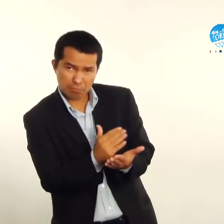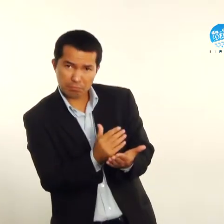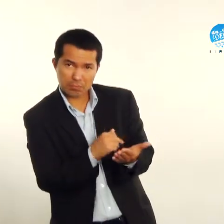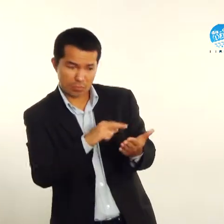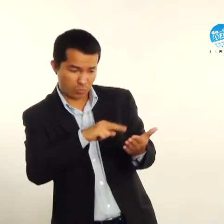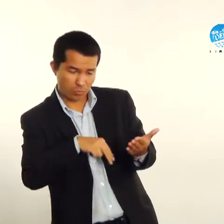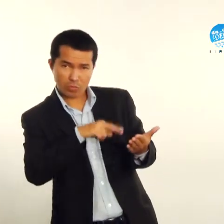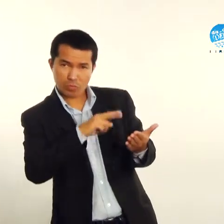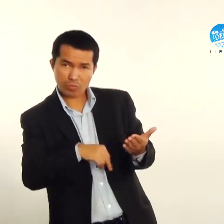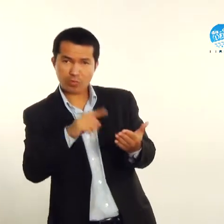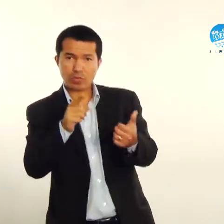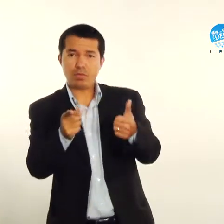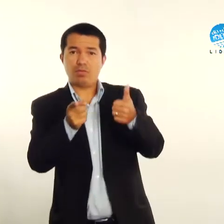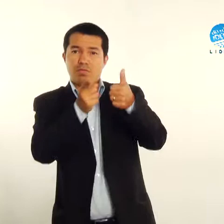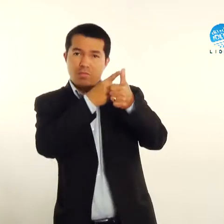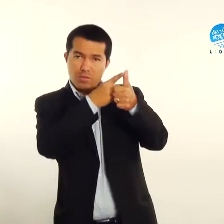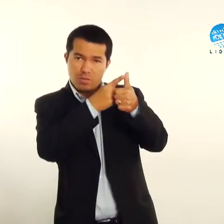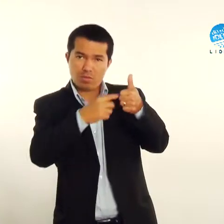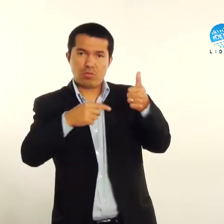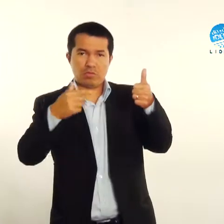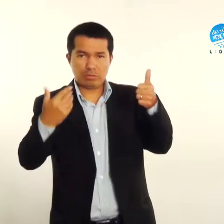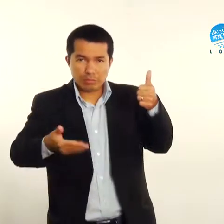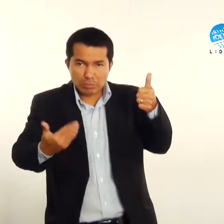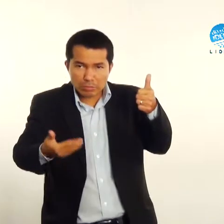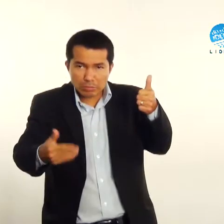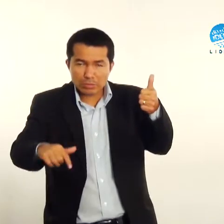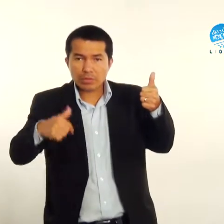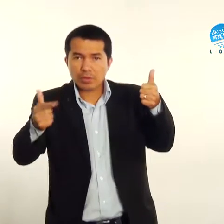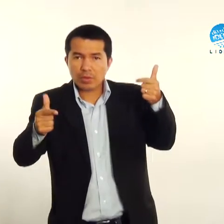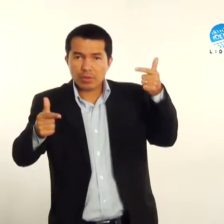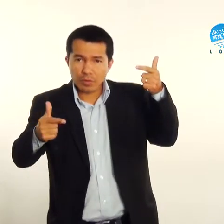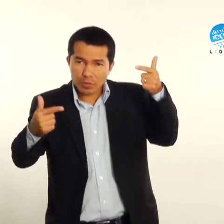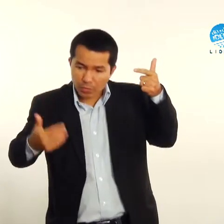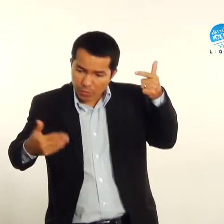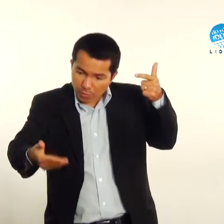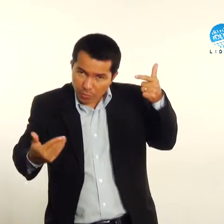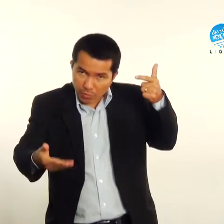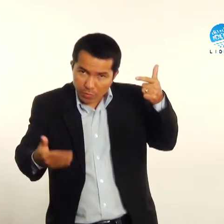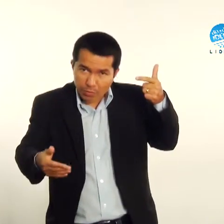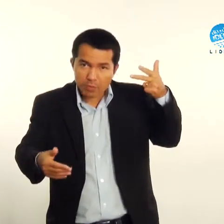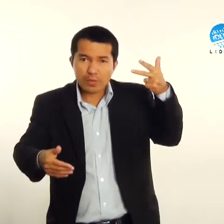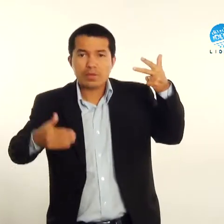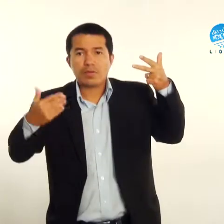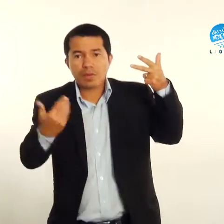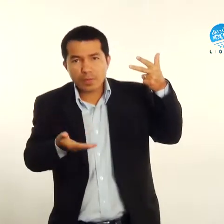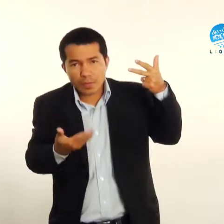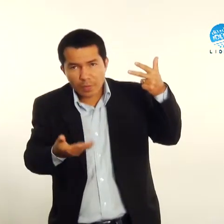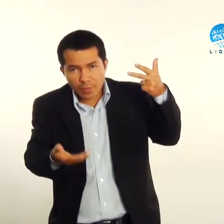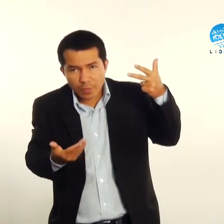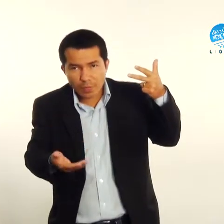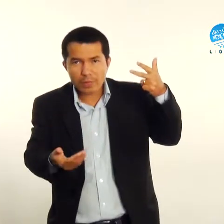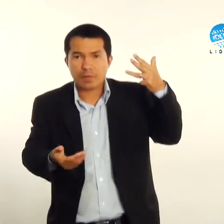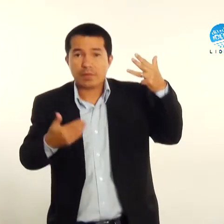ia progredindo de lição, e minha professora fazia assim, fazia um teste oral. Você ia lá na frente